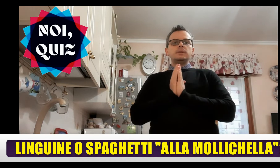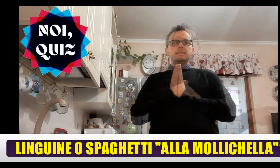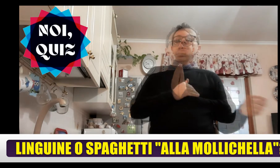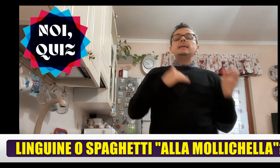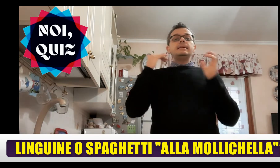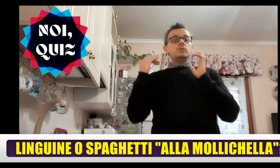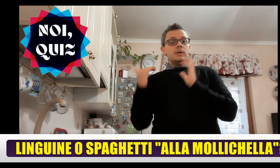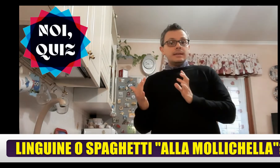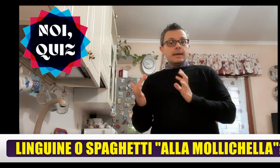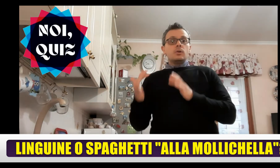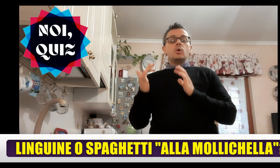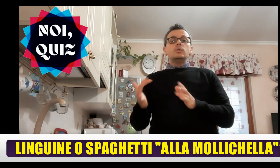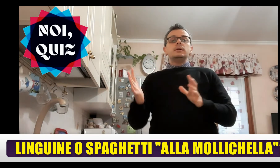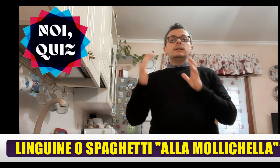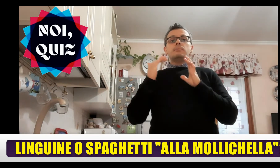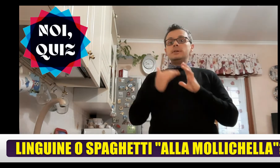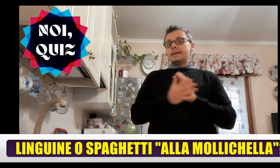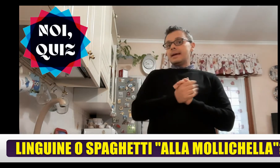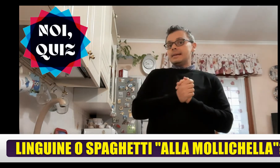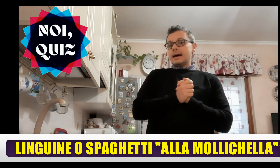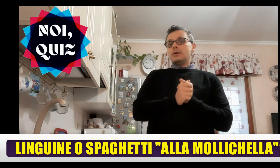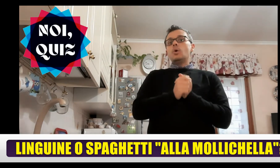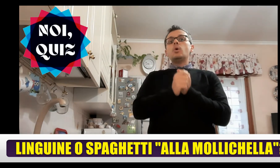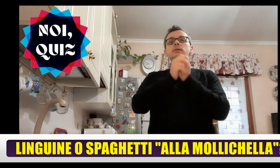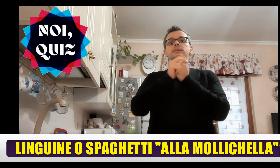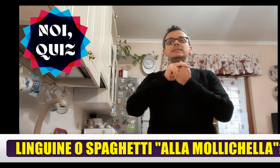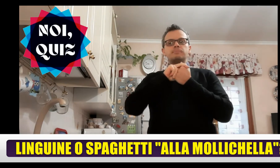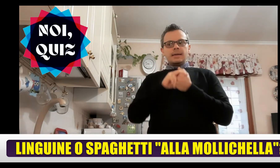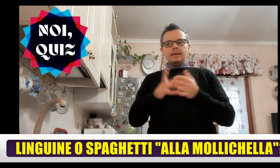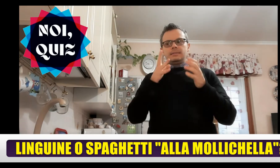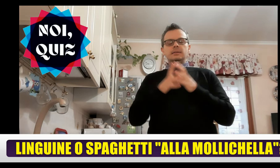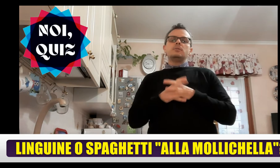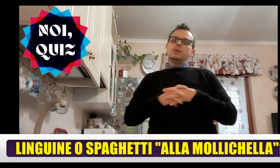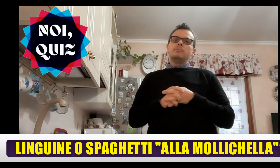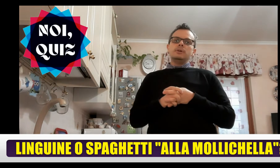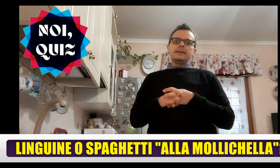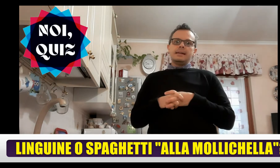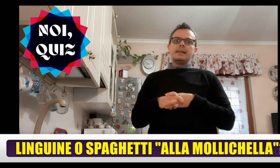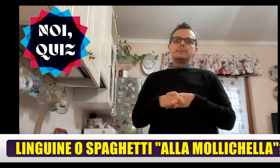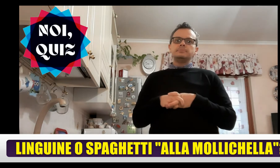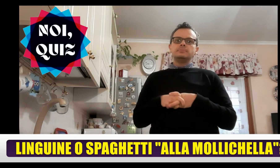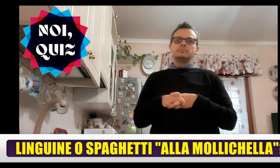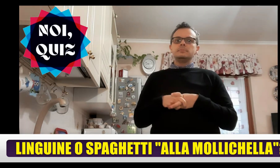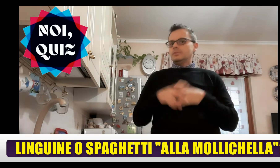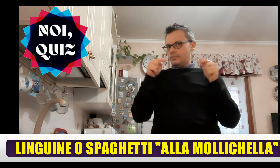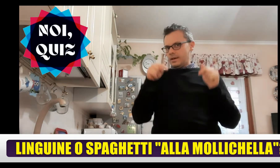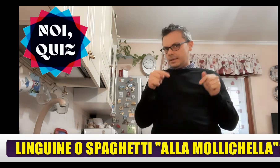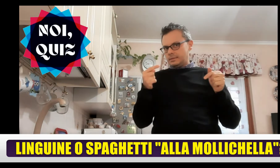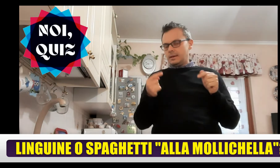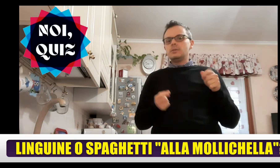utilizzerò? Le linguine con la mollichella o gli spaghetti con la mollichella? Ovviamente con